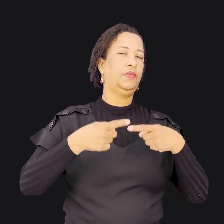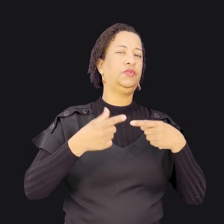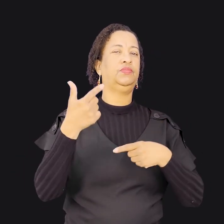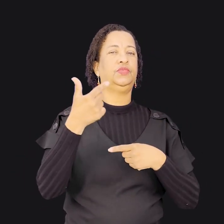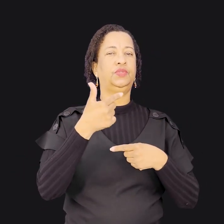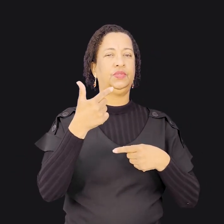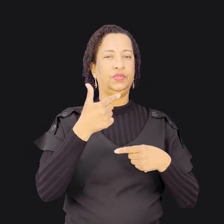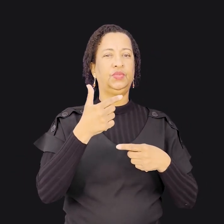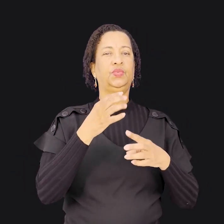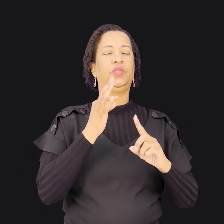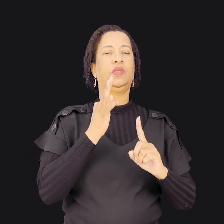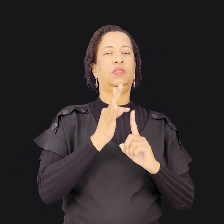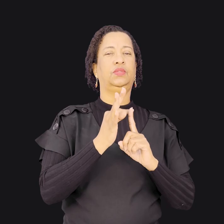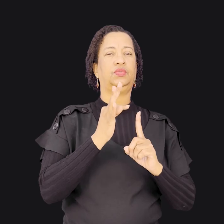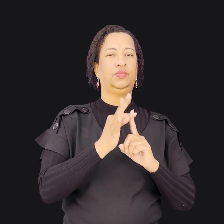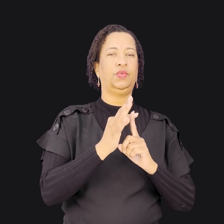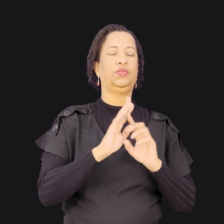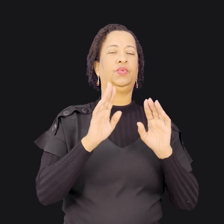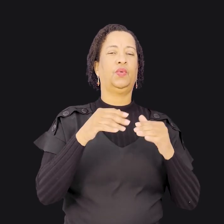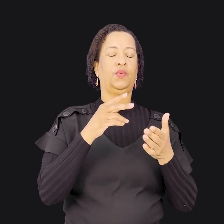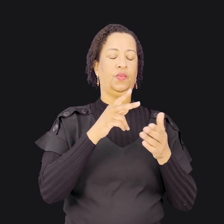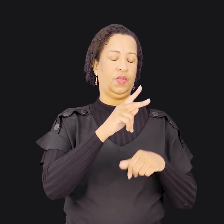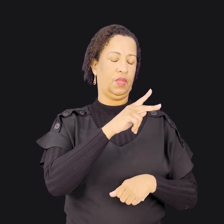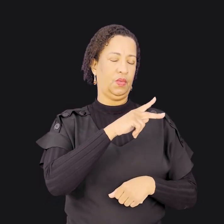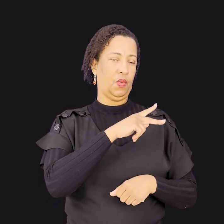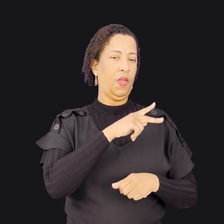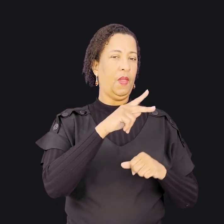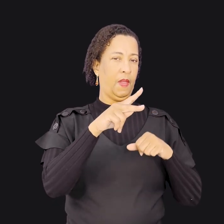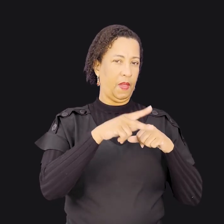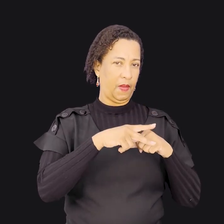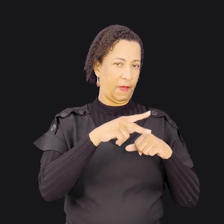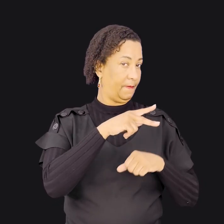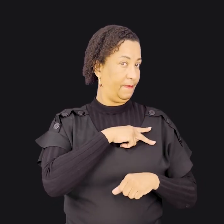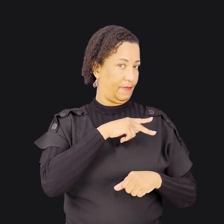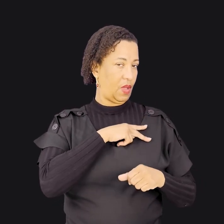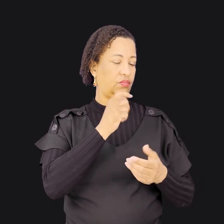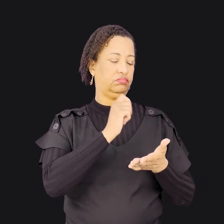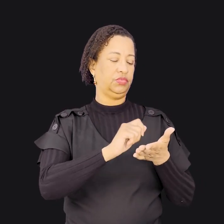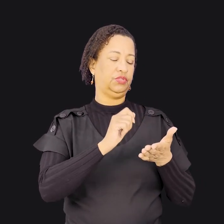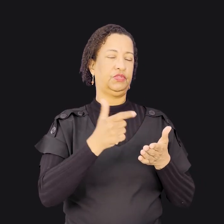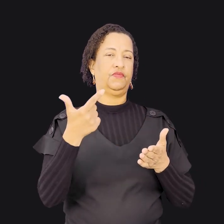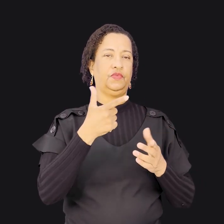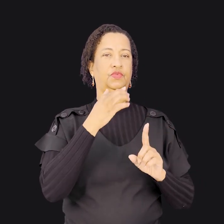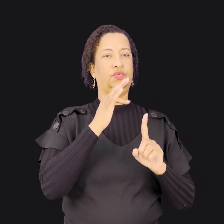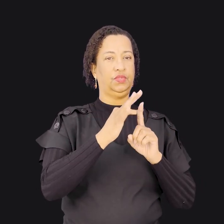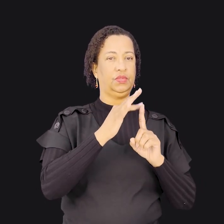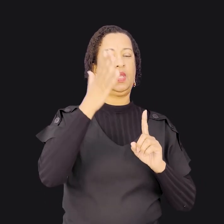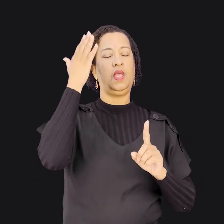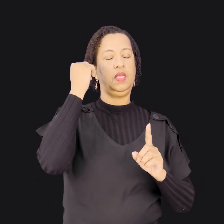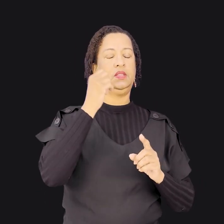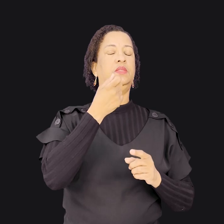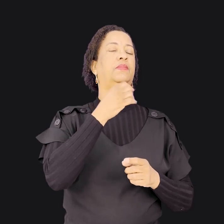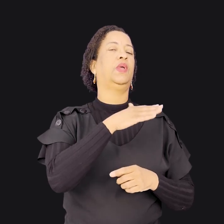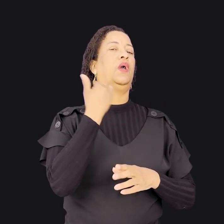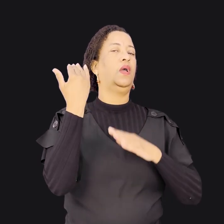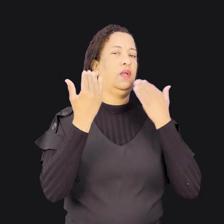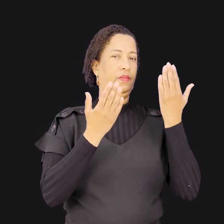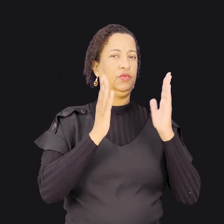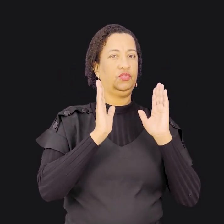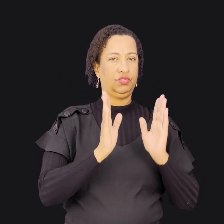a segunda carta de Timóteo. Quando Paulo escreveu 2 Timóteo, ele já sabia que ia morrer. Pedro escreveu sua segunda